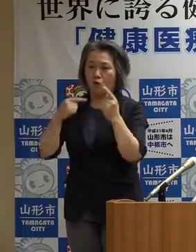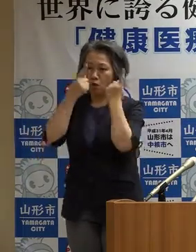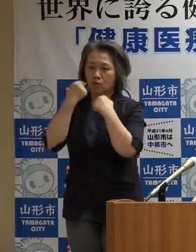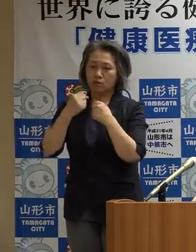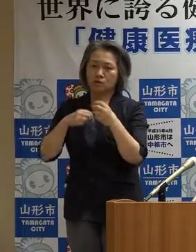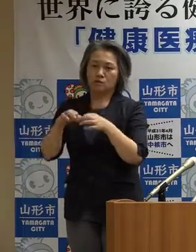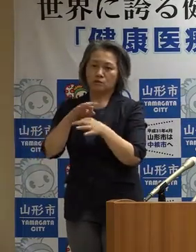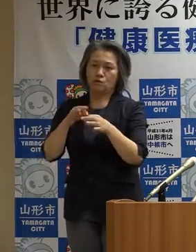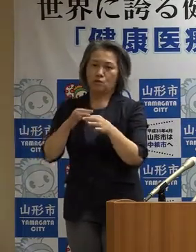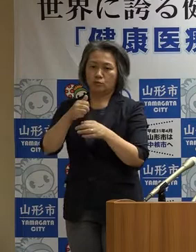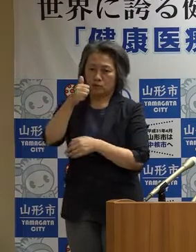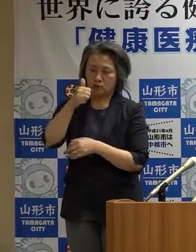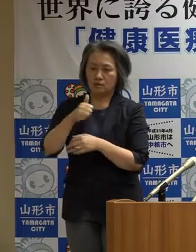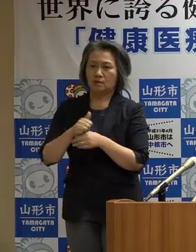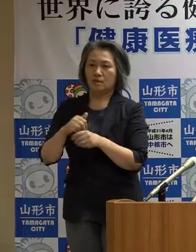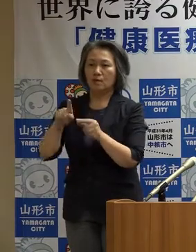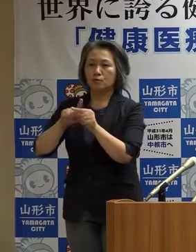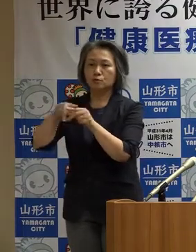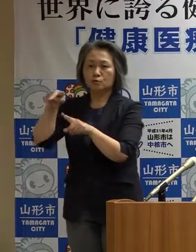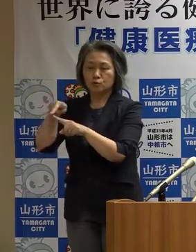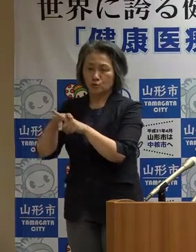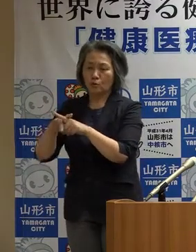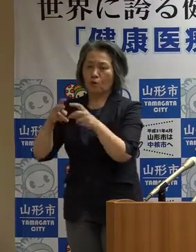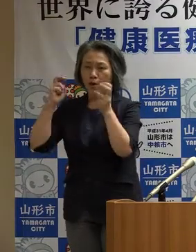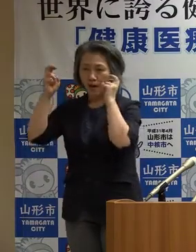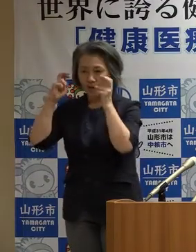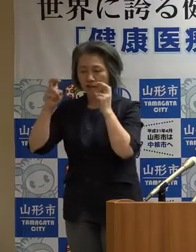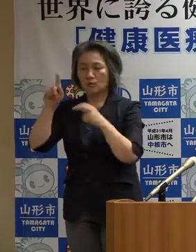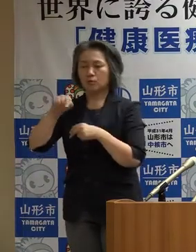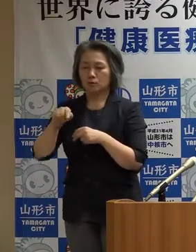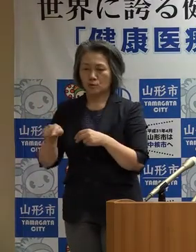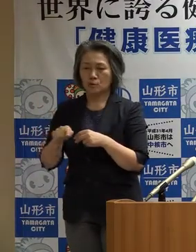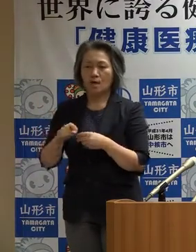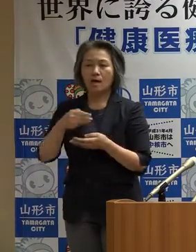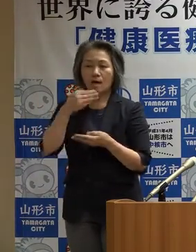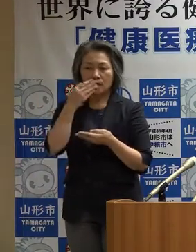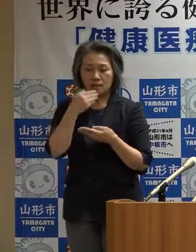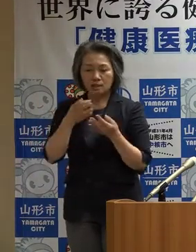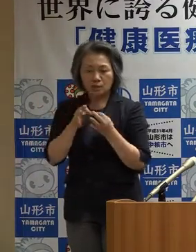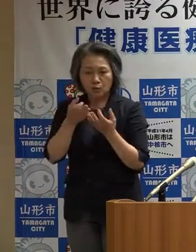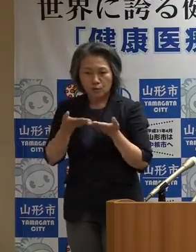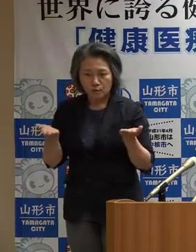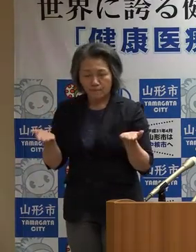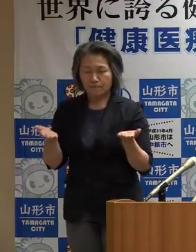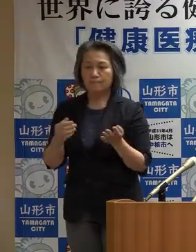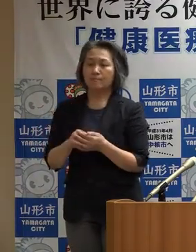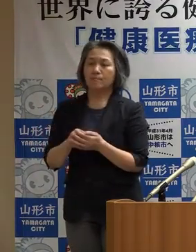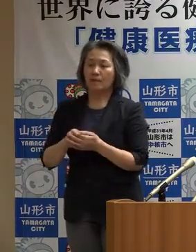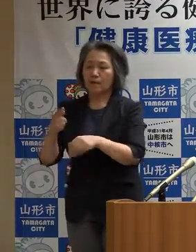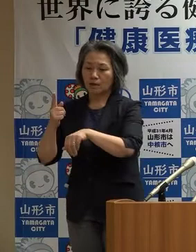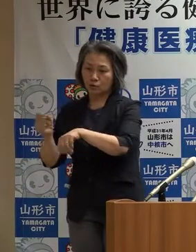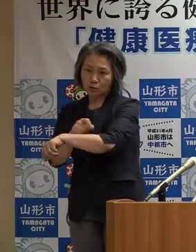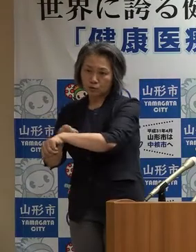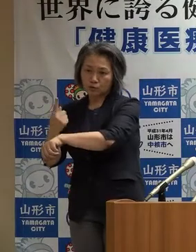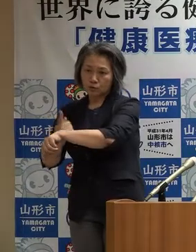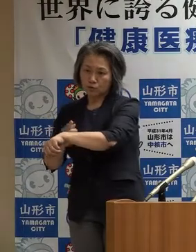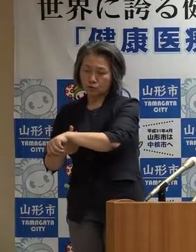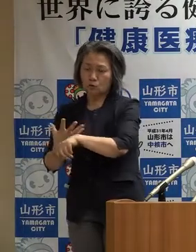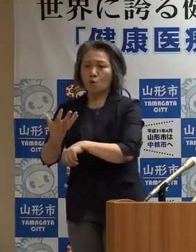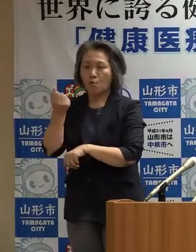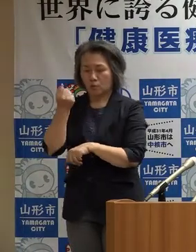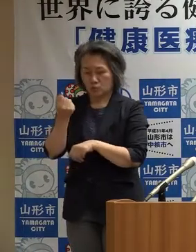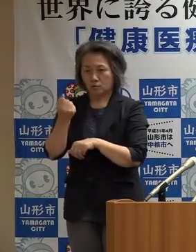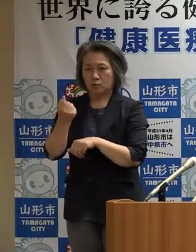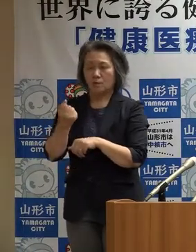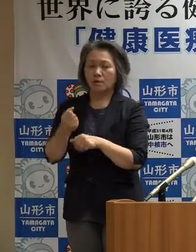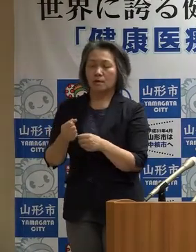小企業の経営者や代表者の方で、飲食店などのスモールビジネスから特殊な技術を持つベンチャーまで業